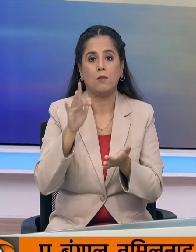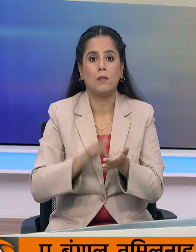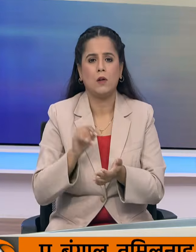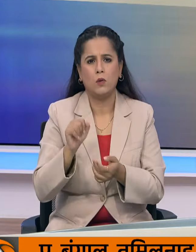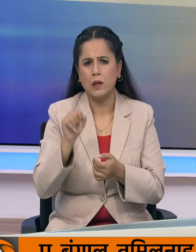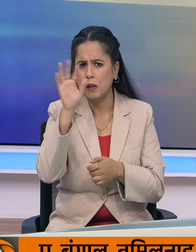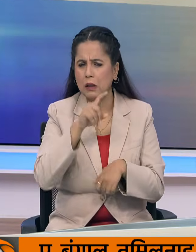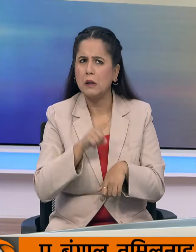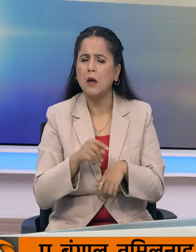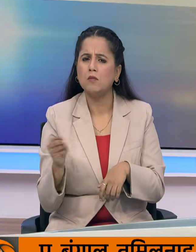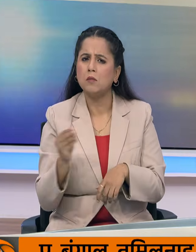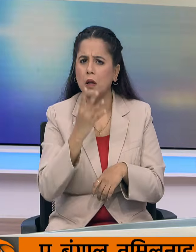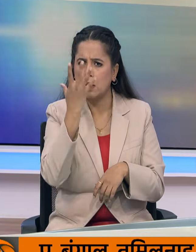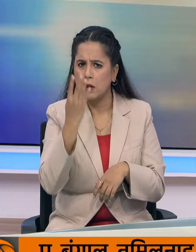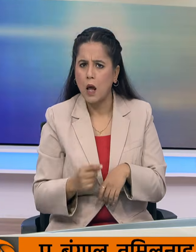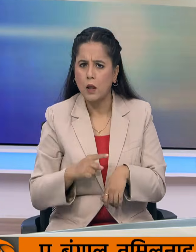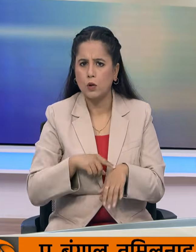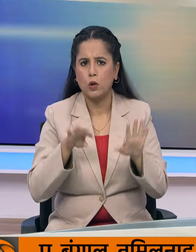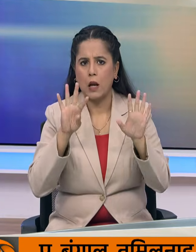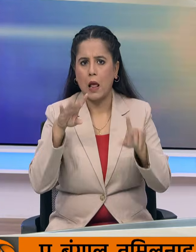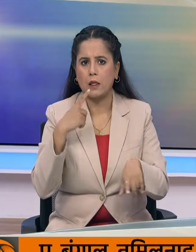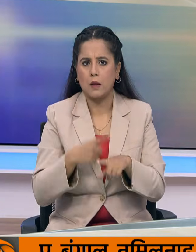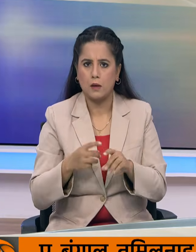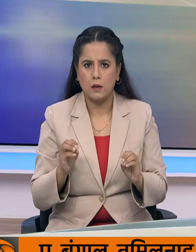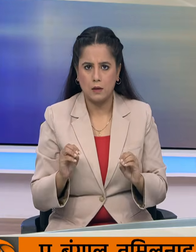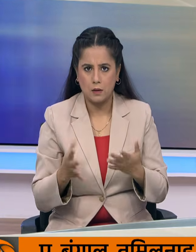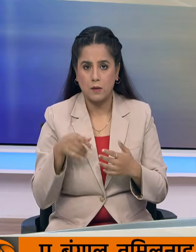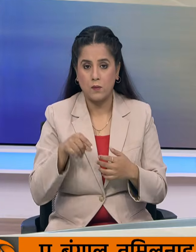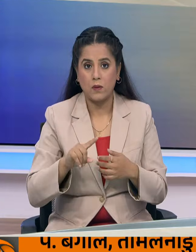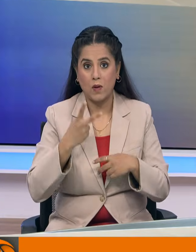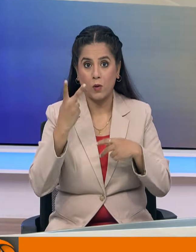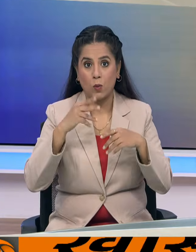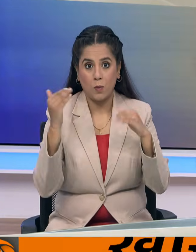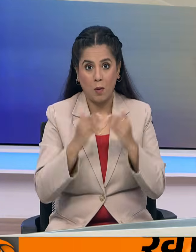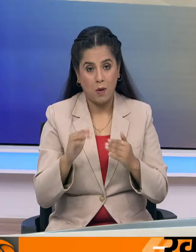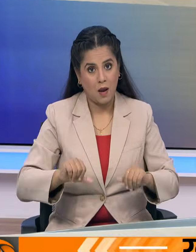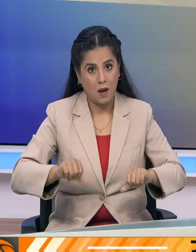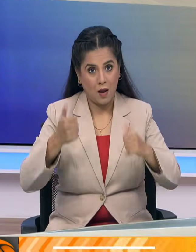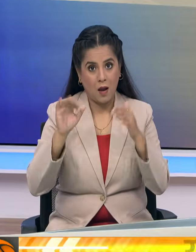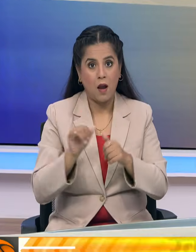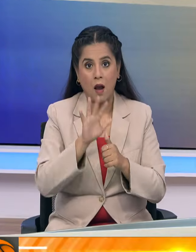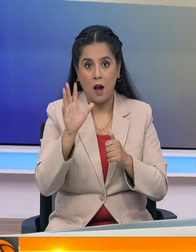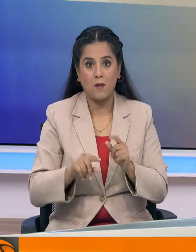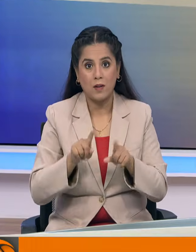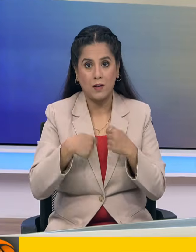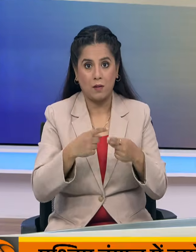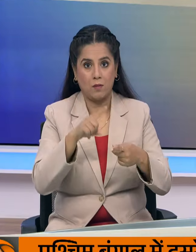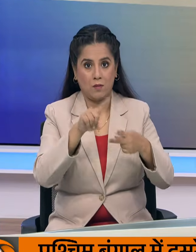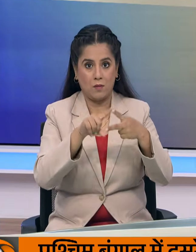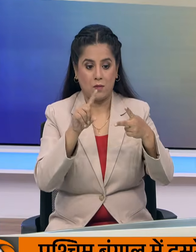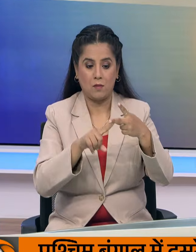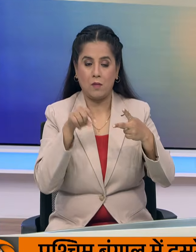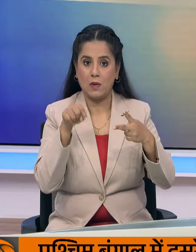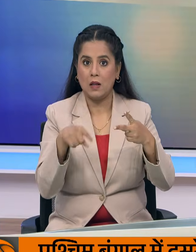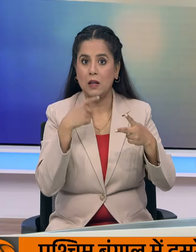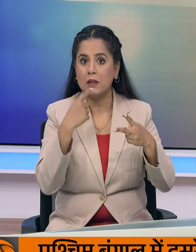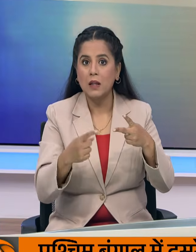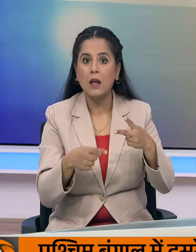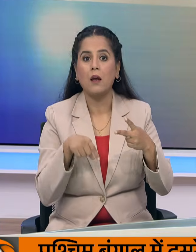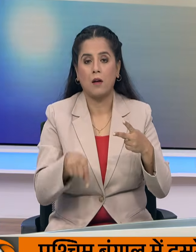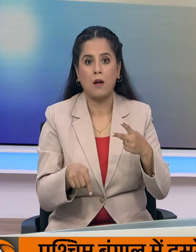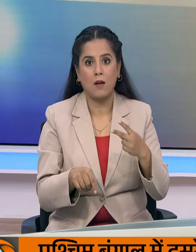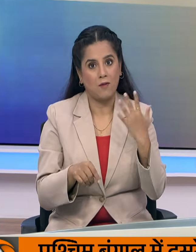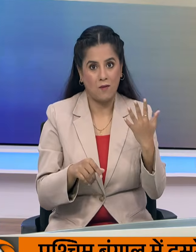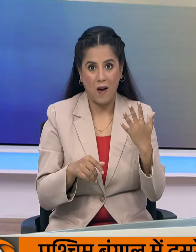समय के अनुसार रात 9:30 बजे शुरू होगा। पहले 2 मैच जीतने के बाद अफ्रीकी टीम 5 मैच की सीरीज में 2-0